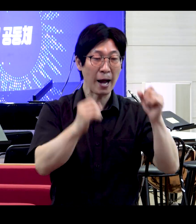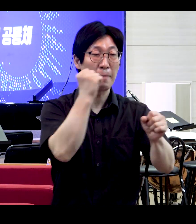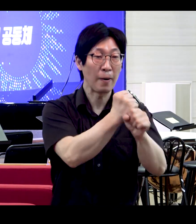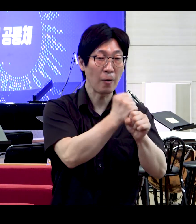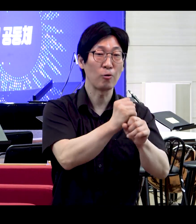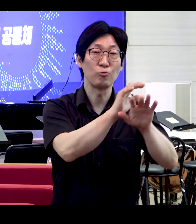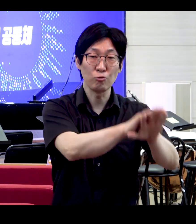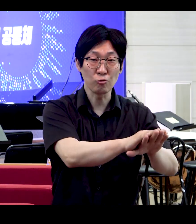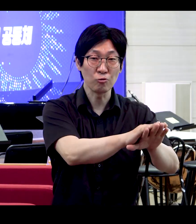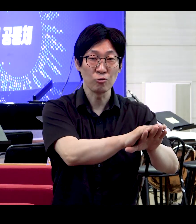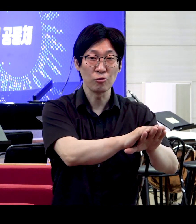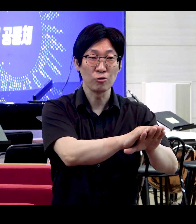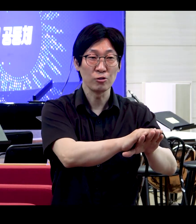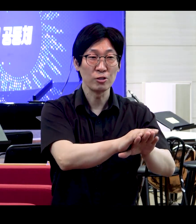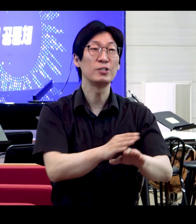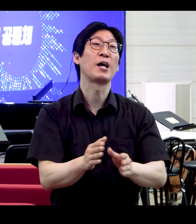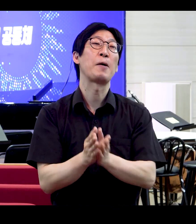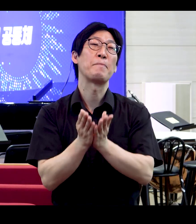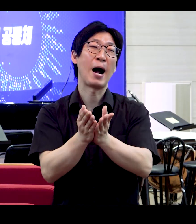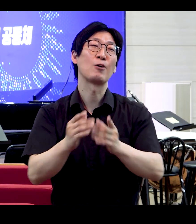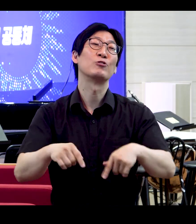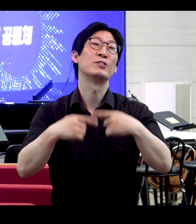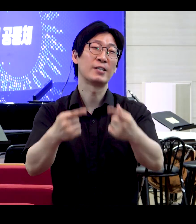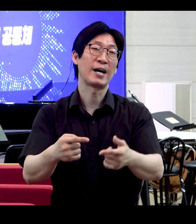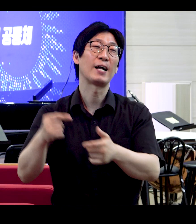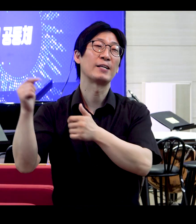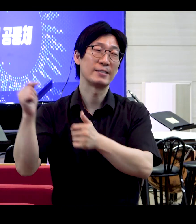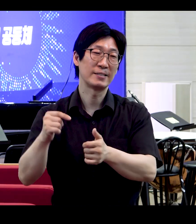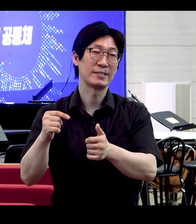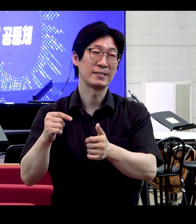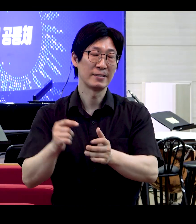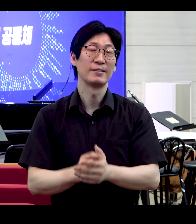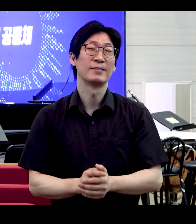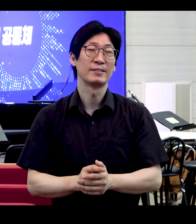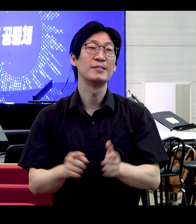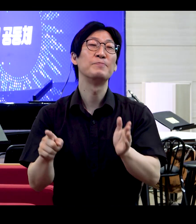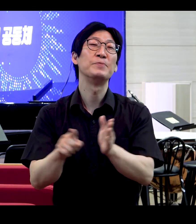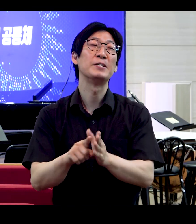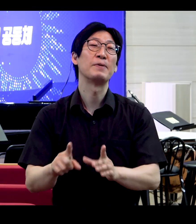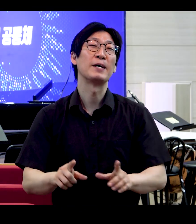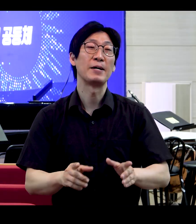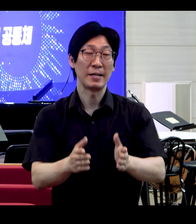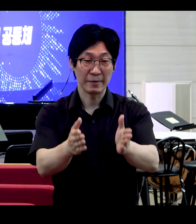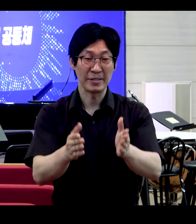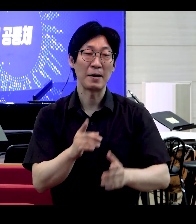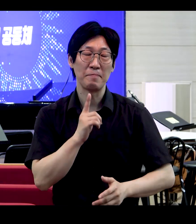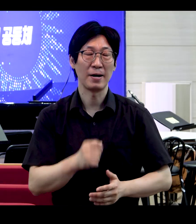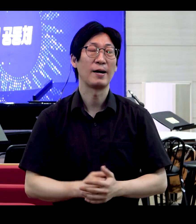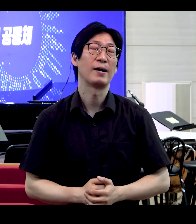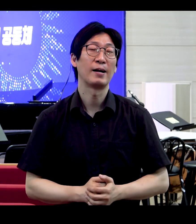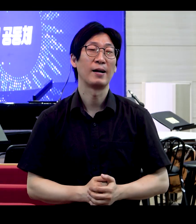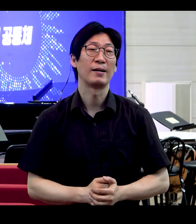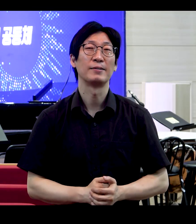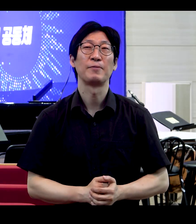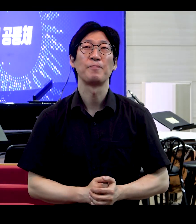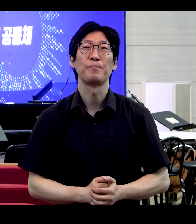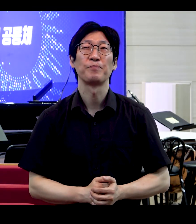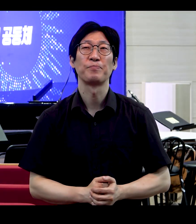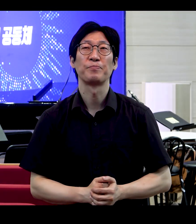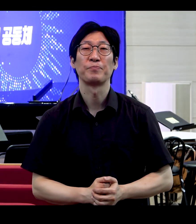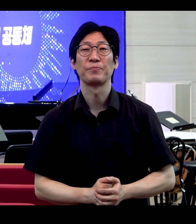그것이 바로 방주로 들어가라 라고 하는 그 신앙의 길, 그 생명의 길을 걸어가는 그 인생이다 하는